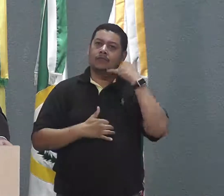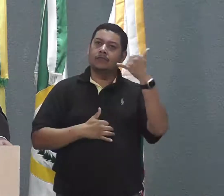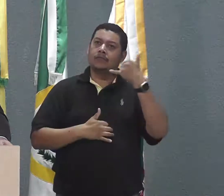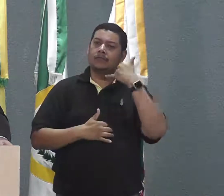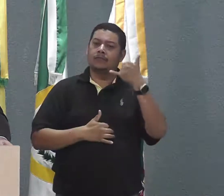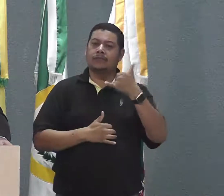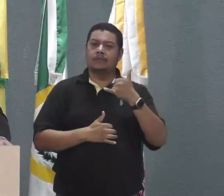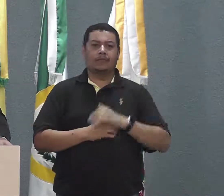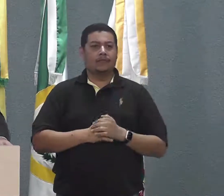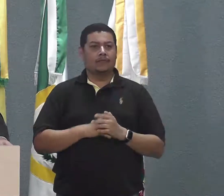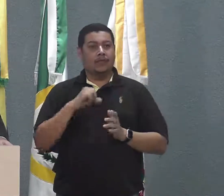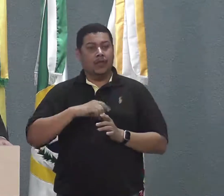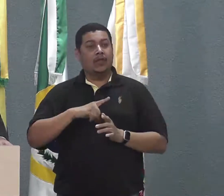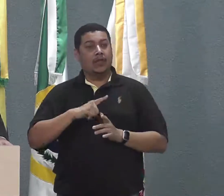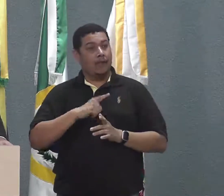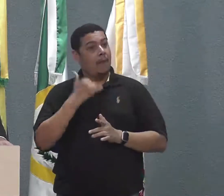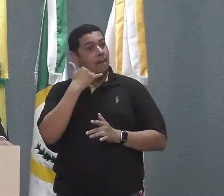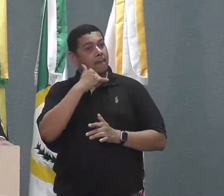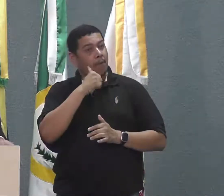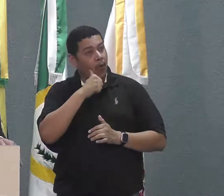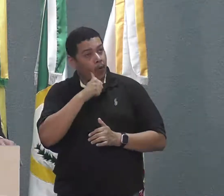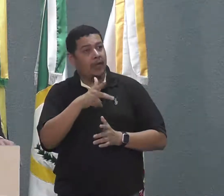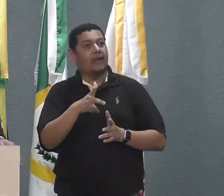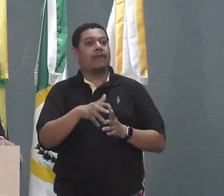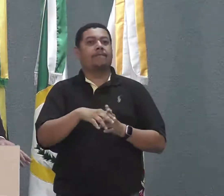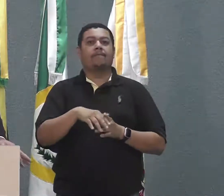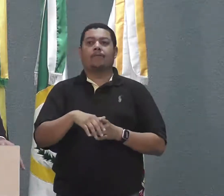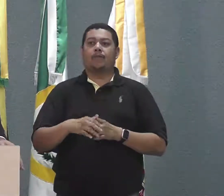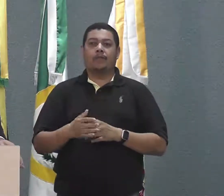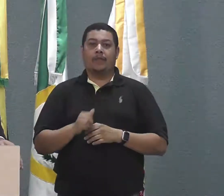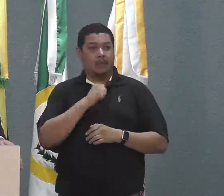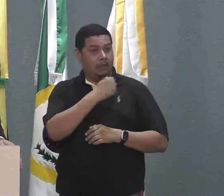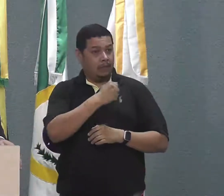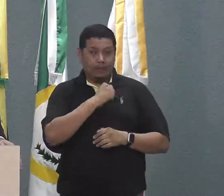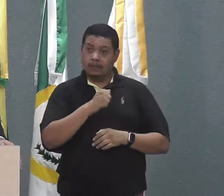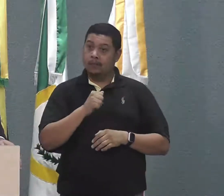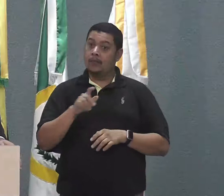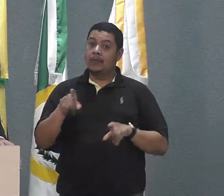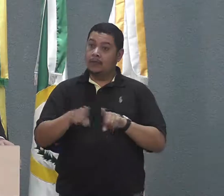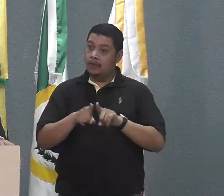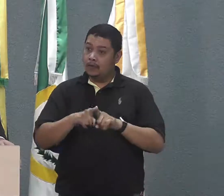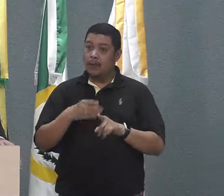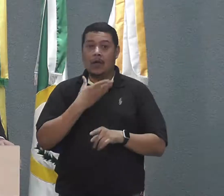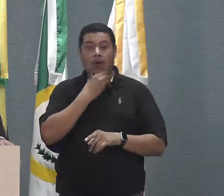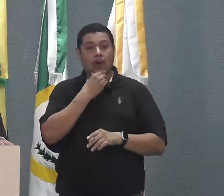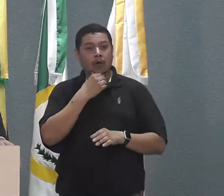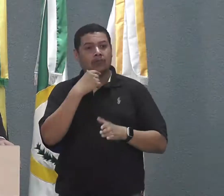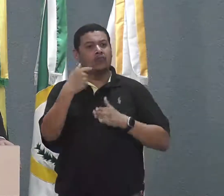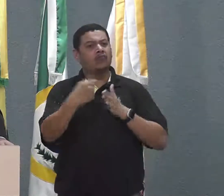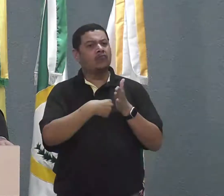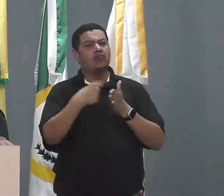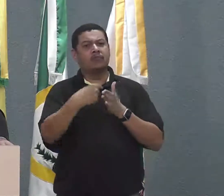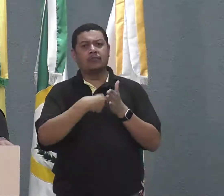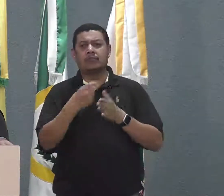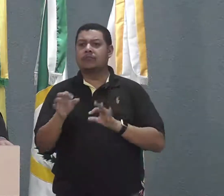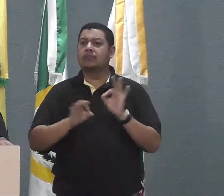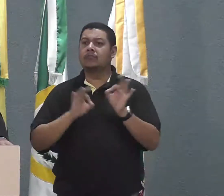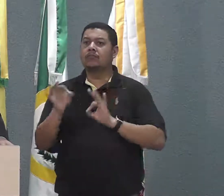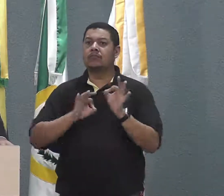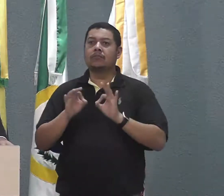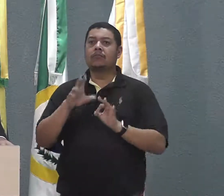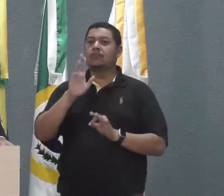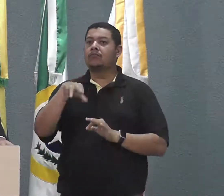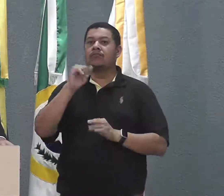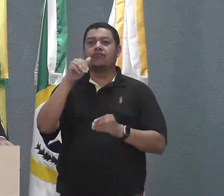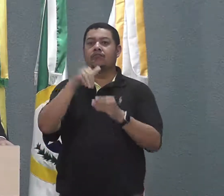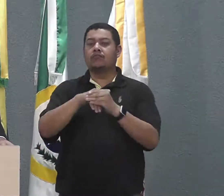telefônicas de mulheres, jornalistas e até homens que perguntam sobre o projeto que nunca